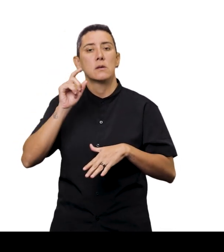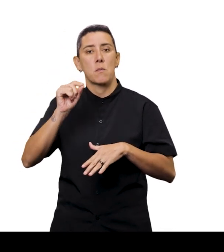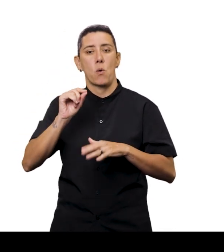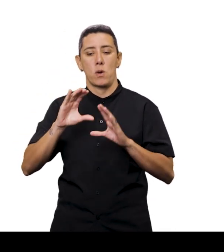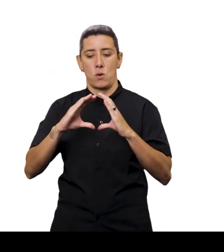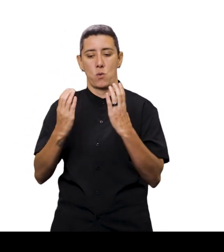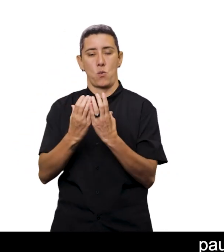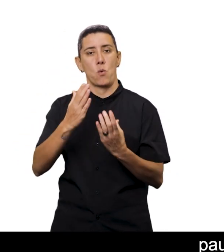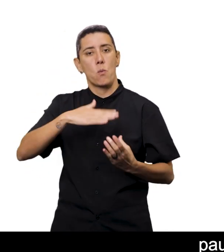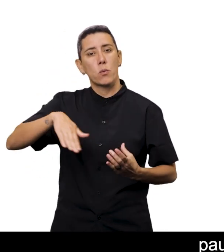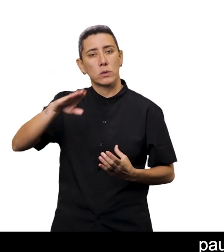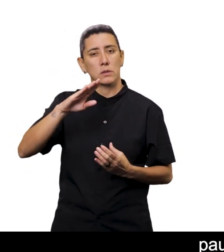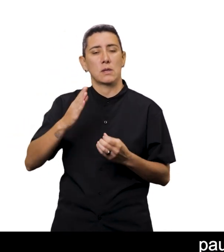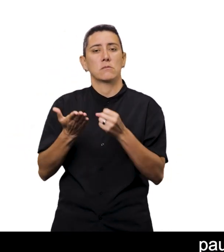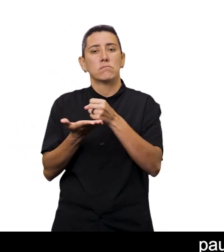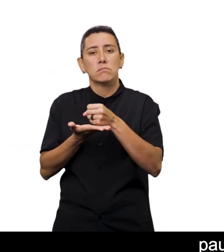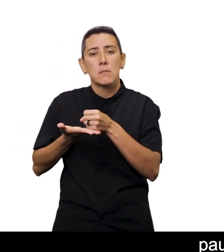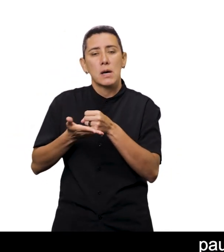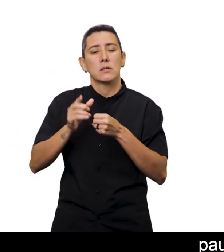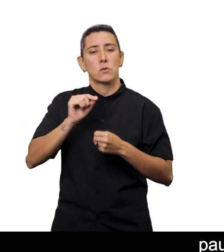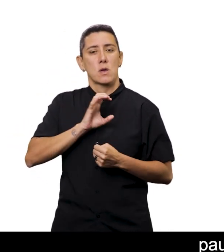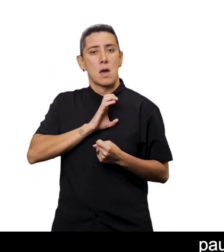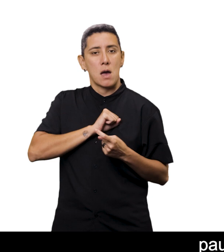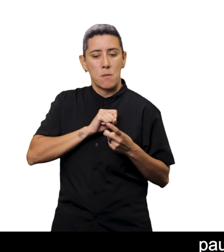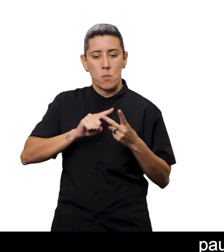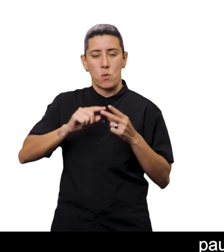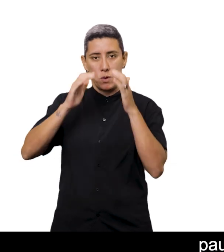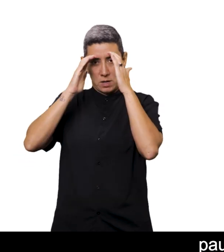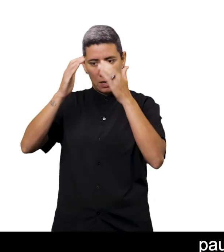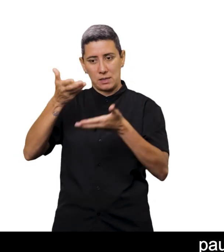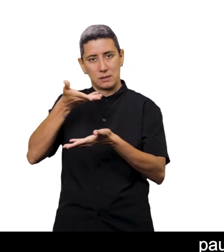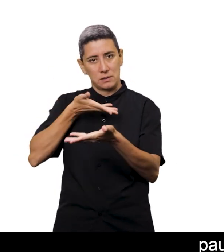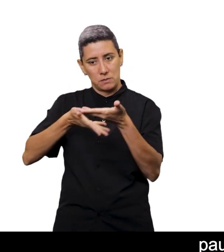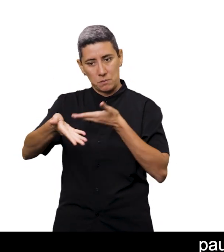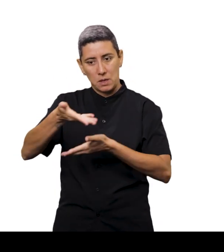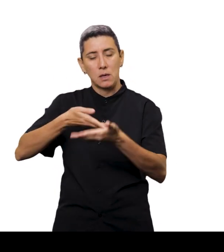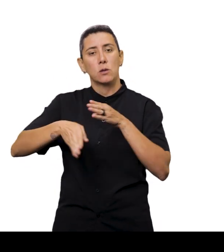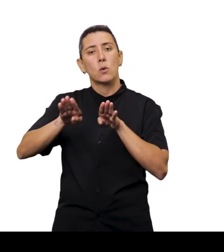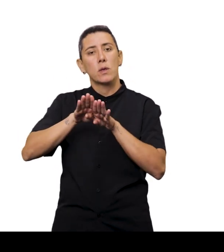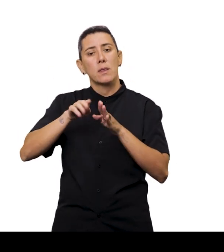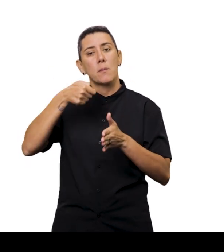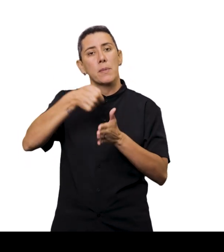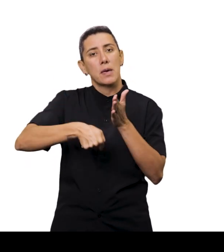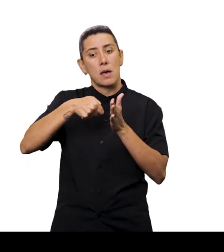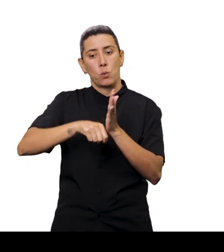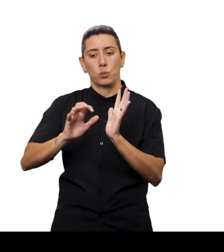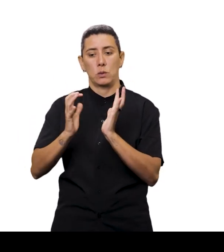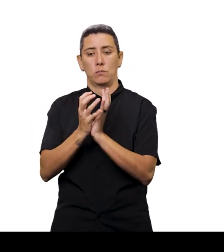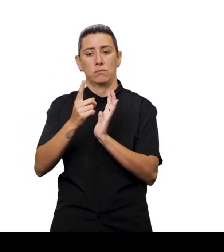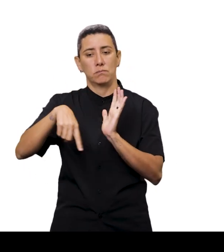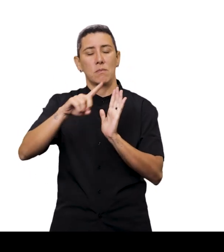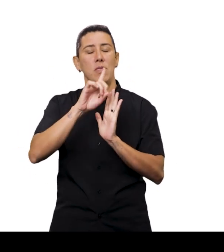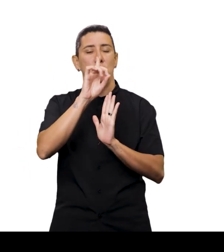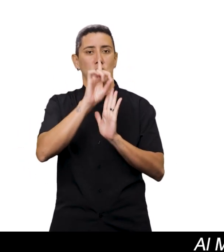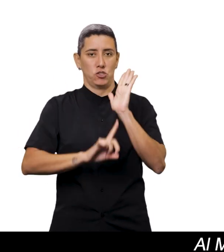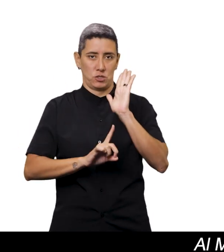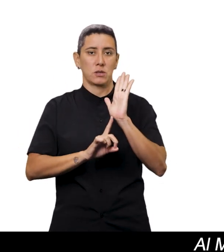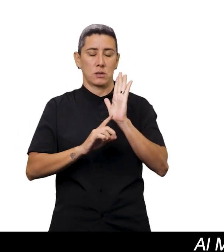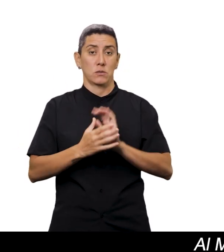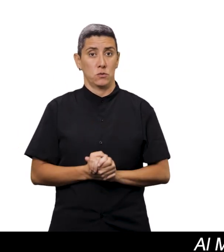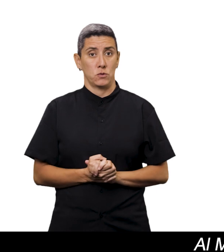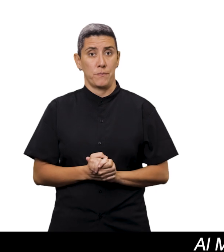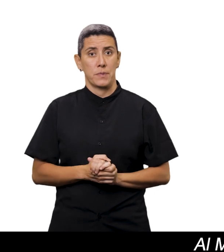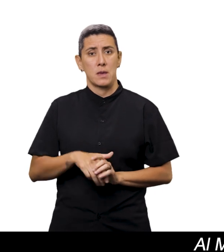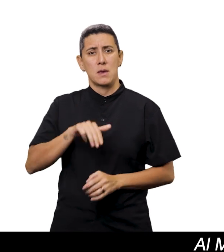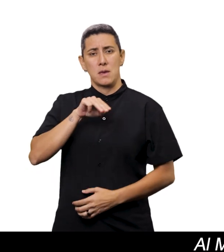princípio comunitário, pautado por laços de afeto, respeito mútuo e luta coletiva por direitos. Al